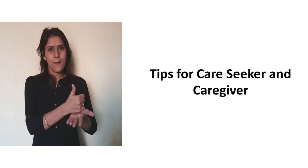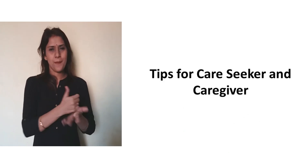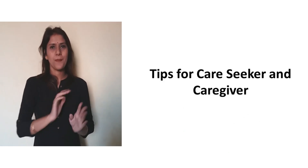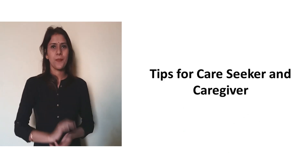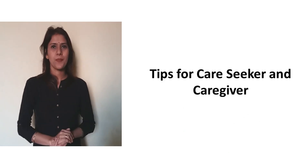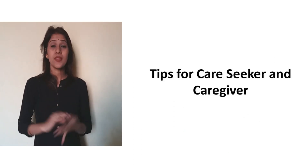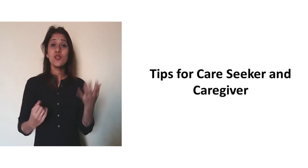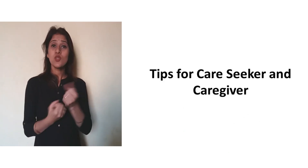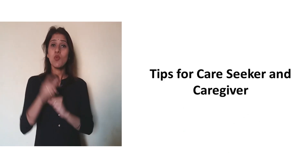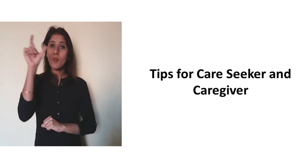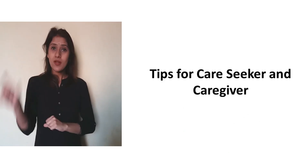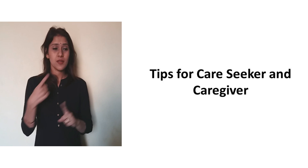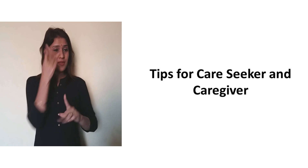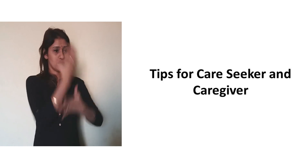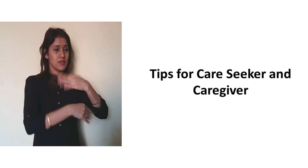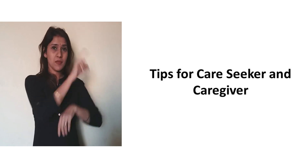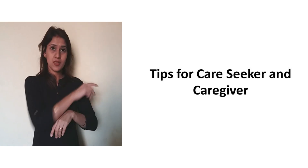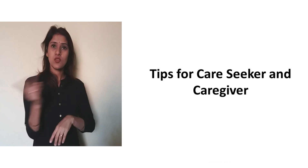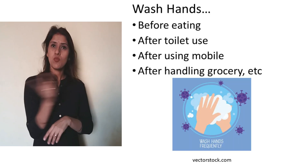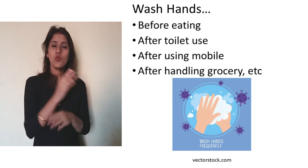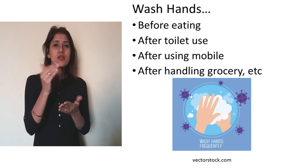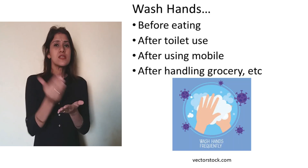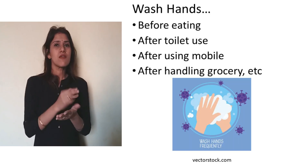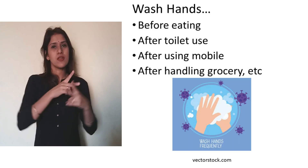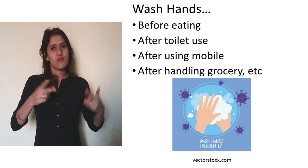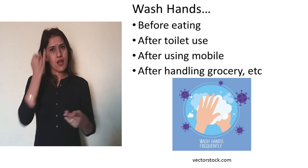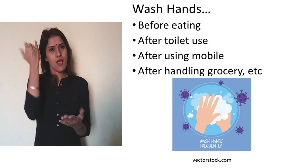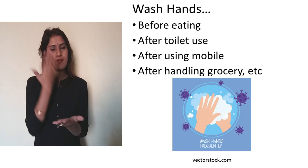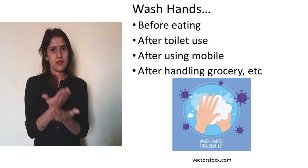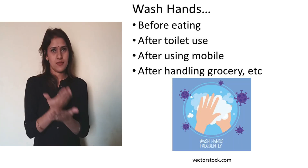डिसेबिलिटी व सहयोगी कार्यकर्ता दोनों के लिए कुछ सुरक्षा उपाय।